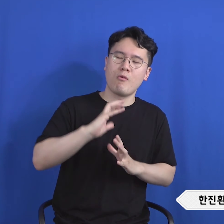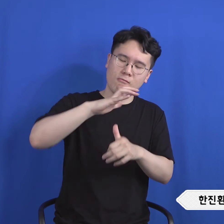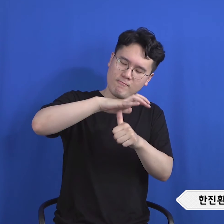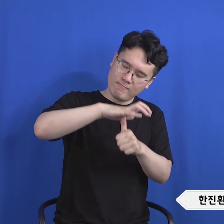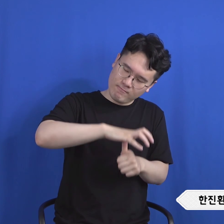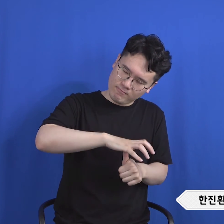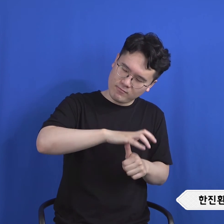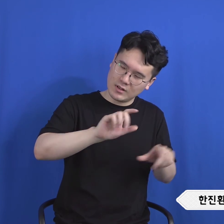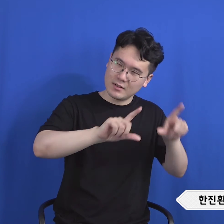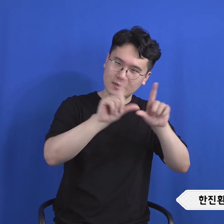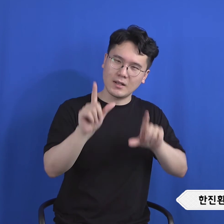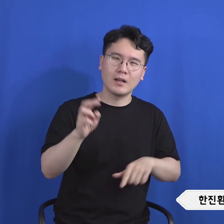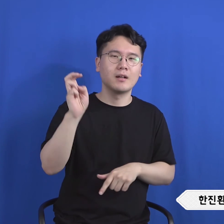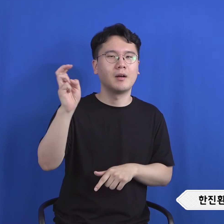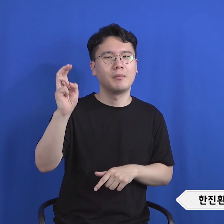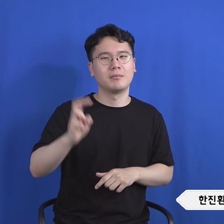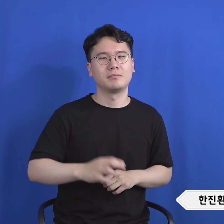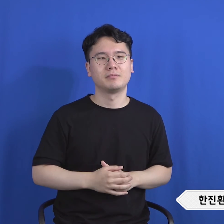살고 있지 않겠습니까?